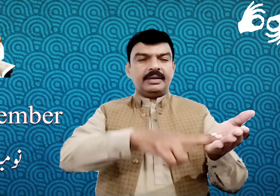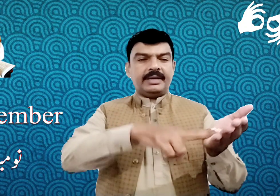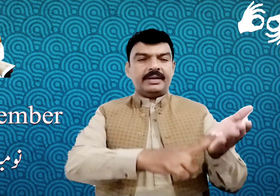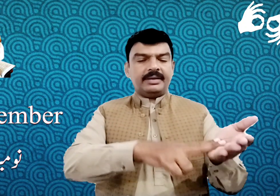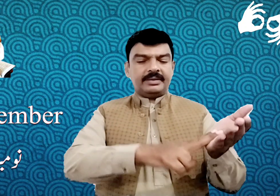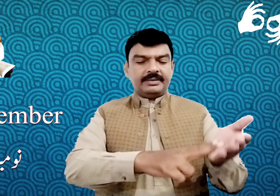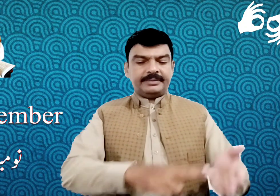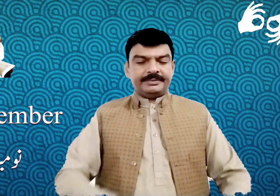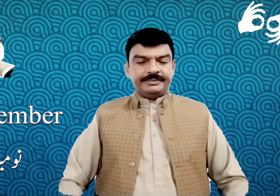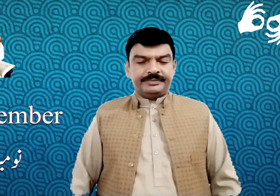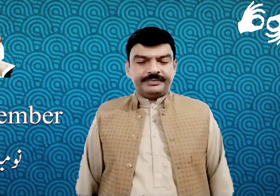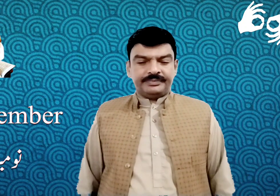एन